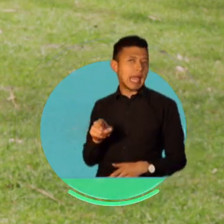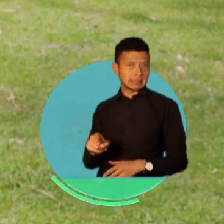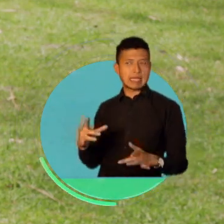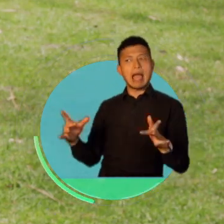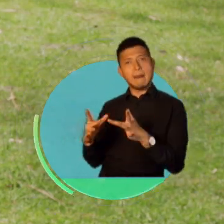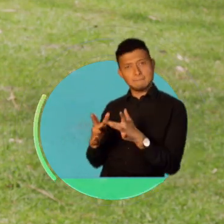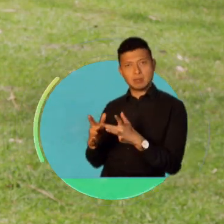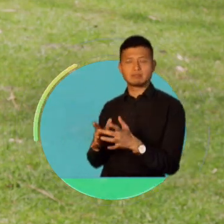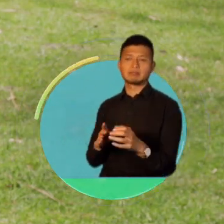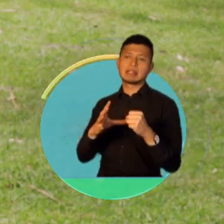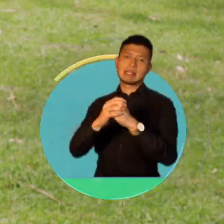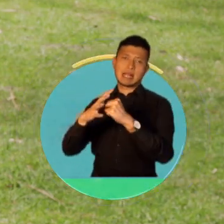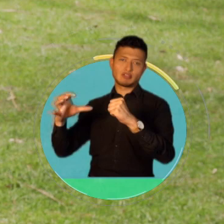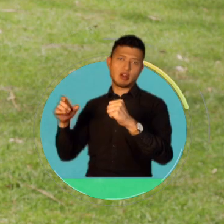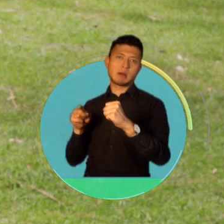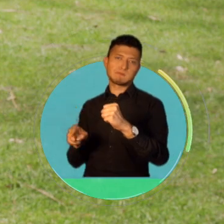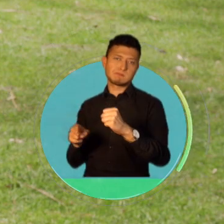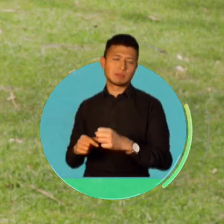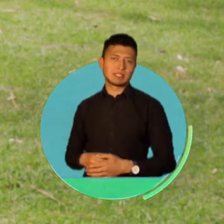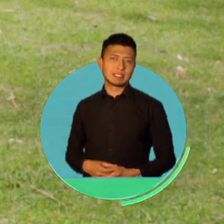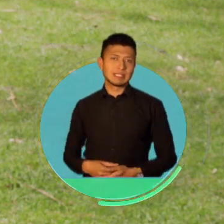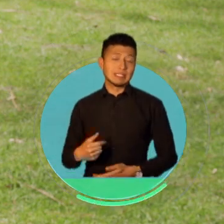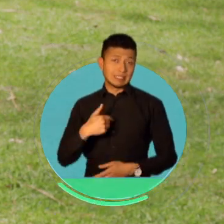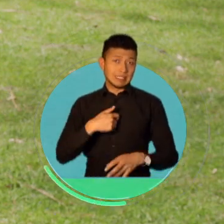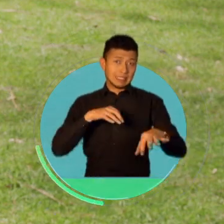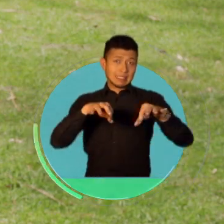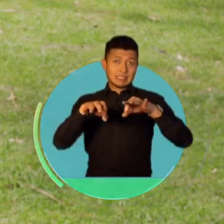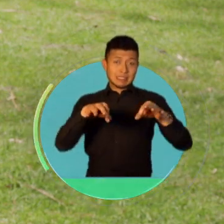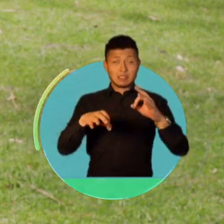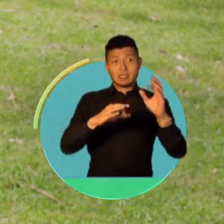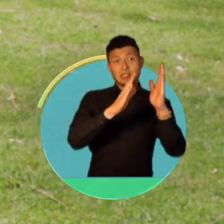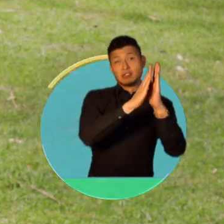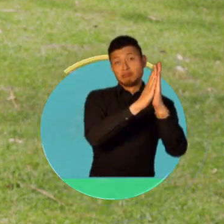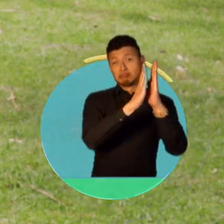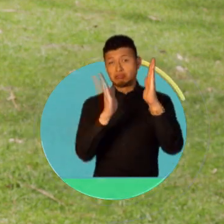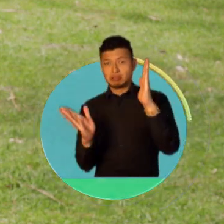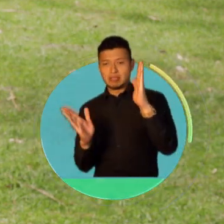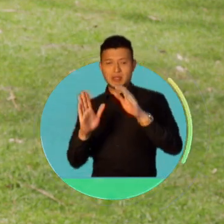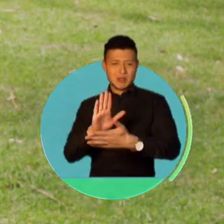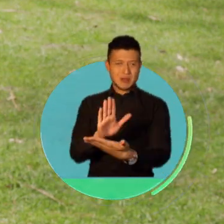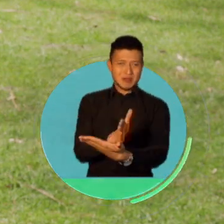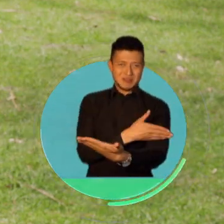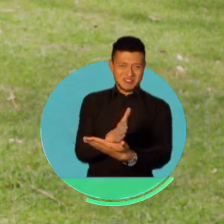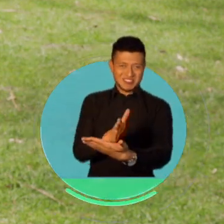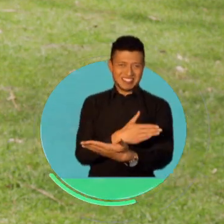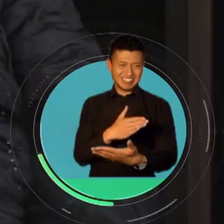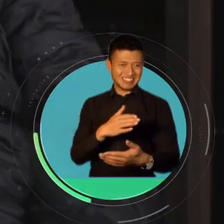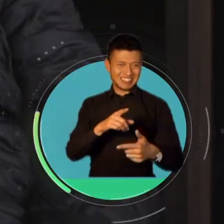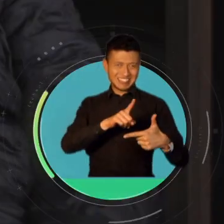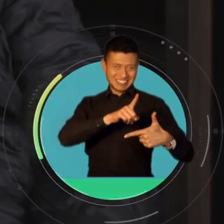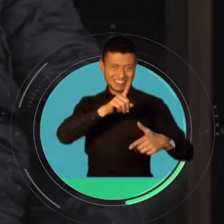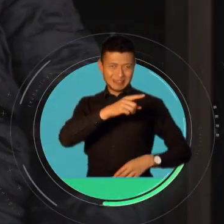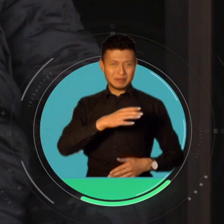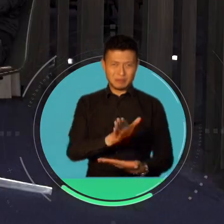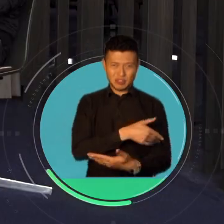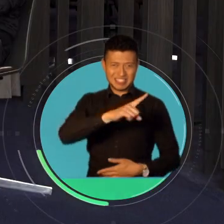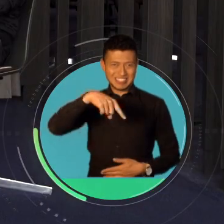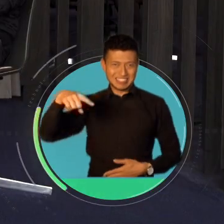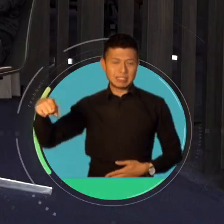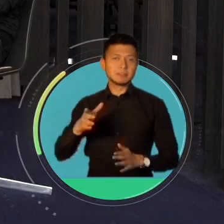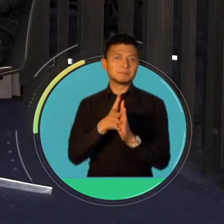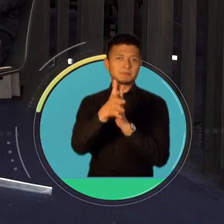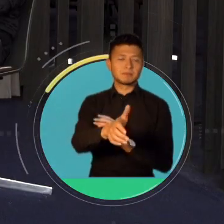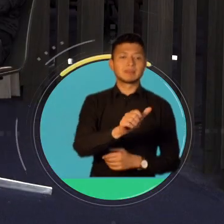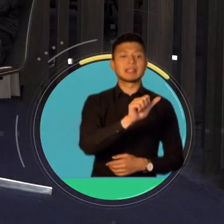eso es lo que conforma resonantes les voy a explicar la franja music for life de que se compone el